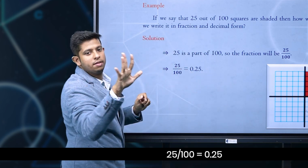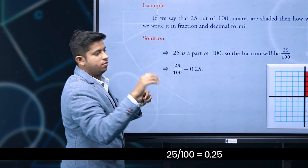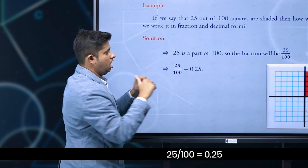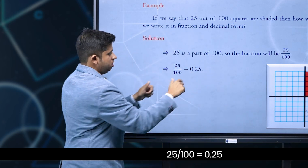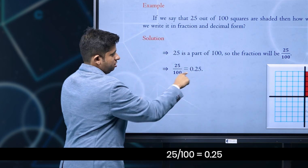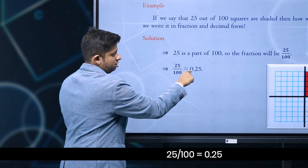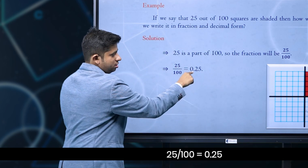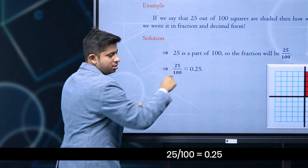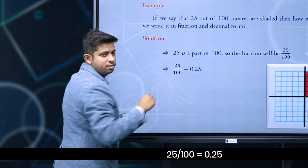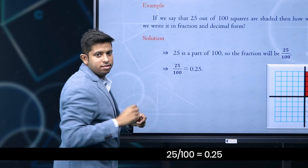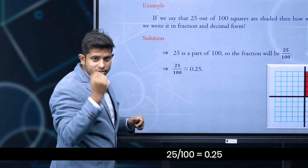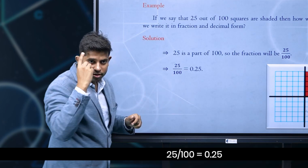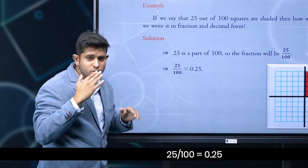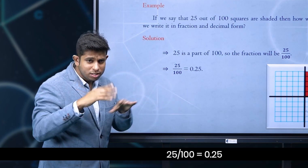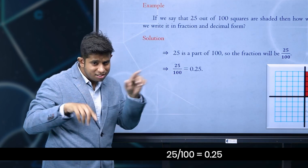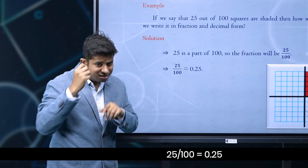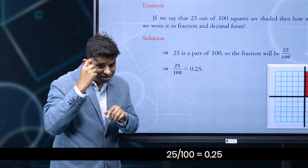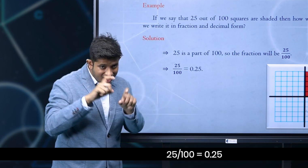25/100 बरोबर 0.25.